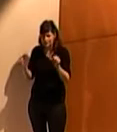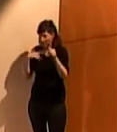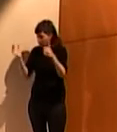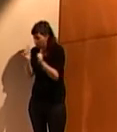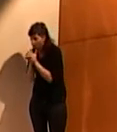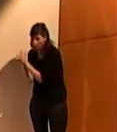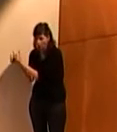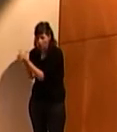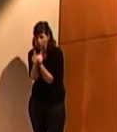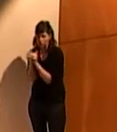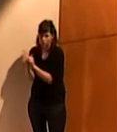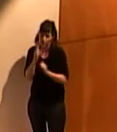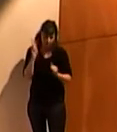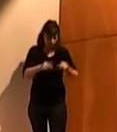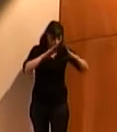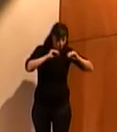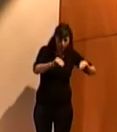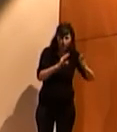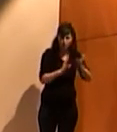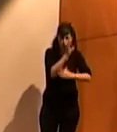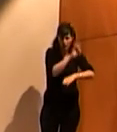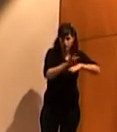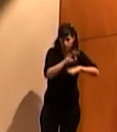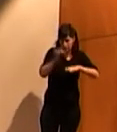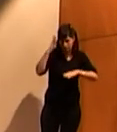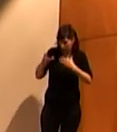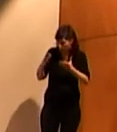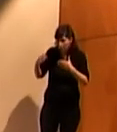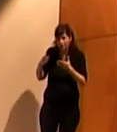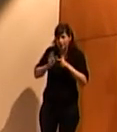confronté concrètement à des projets d'architecture, on voit bien que ça ne se passe pas comme ça.